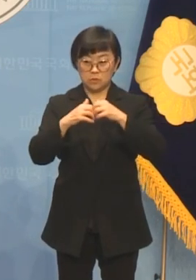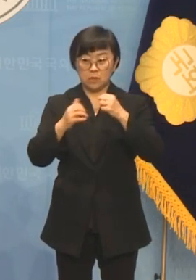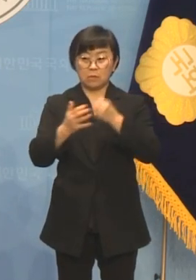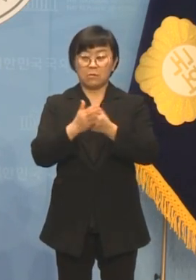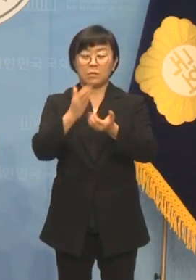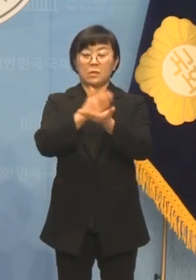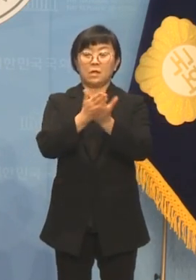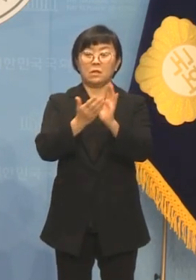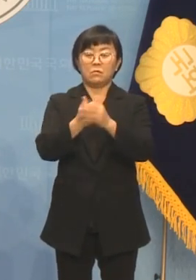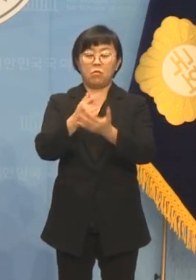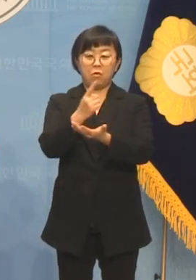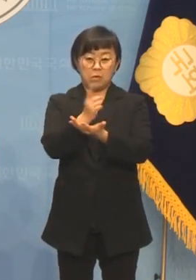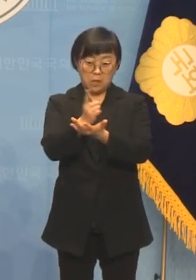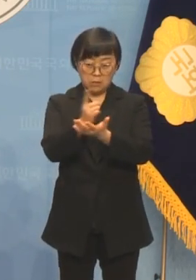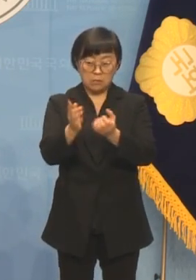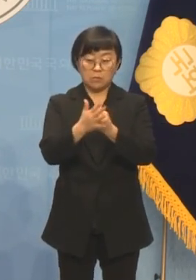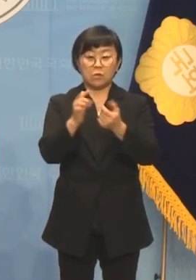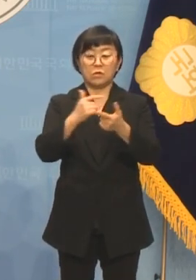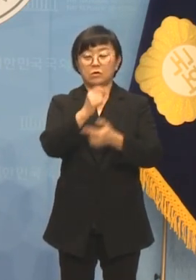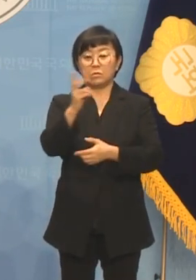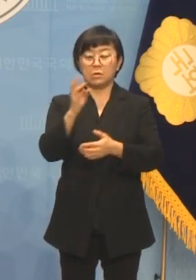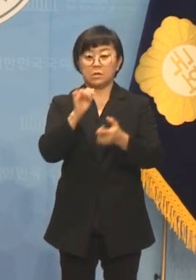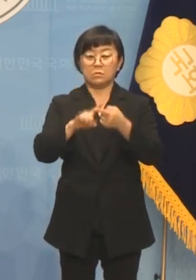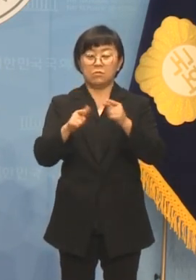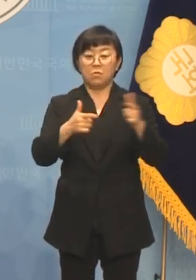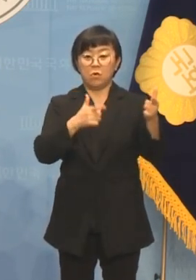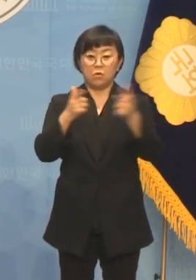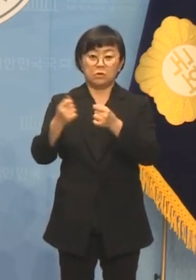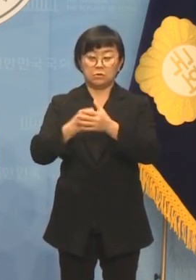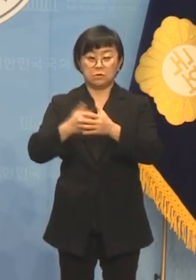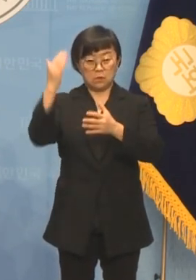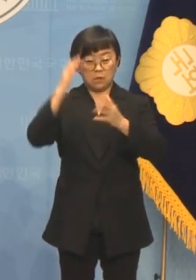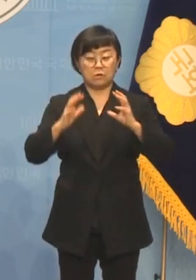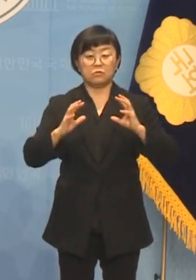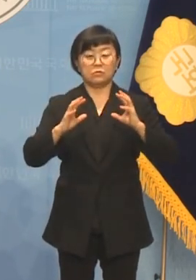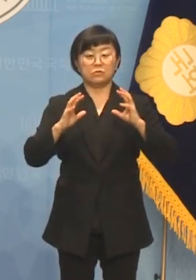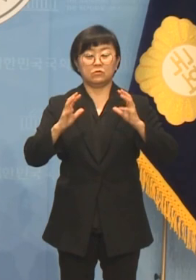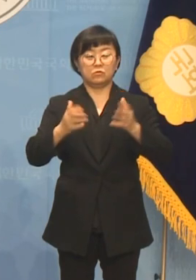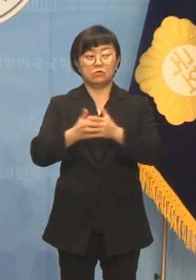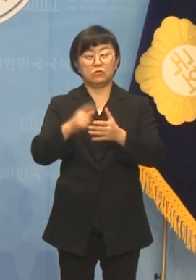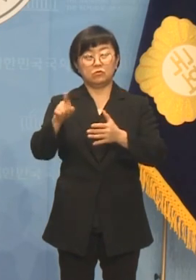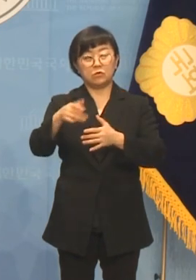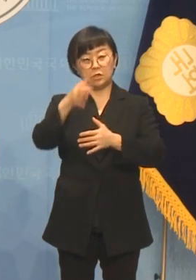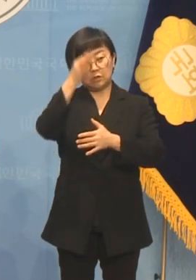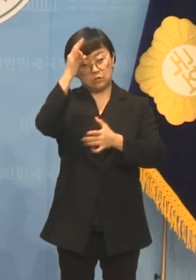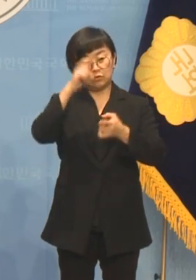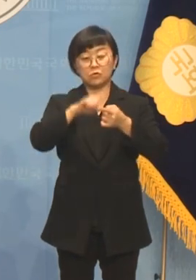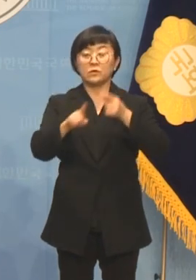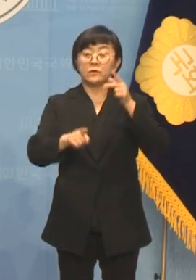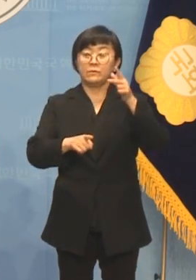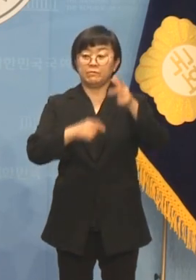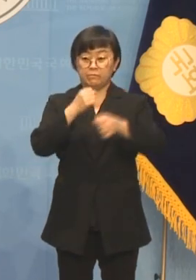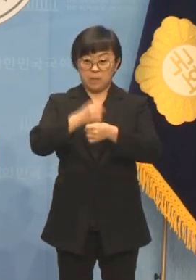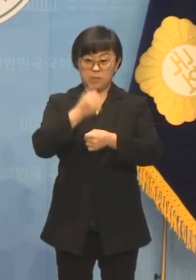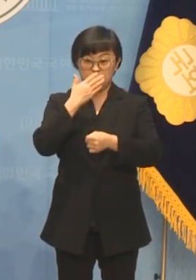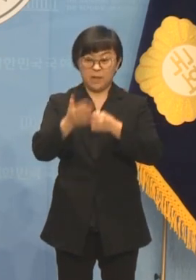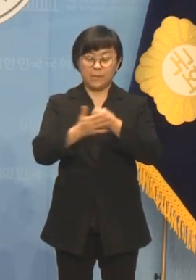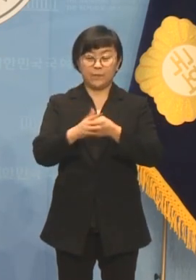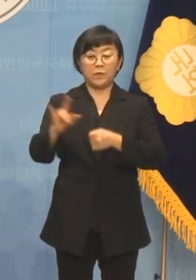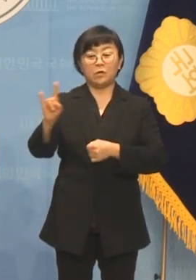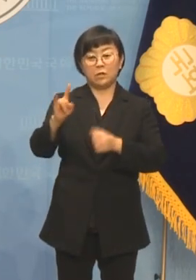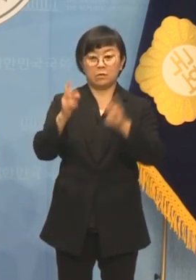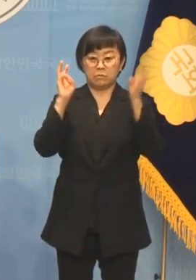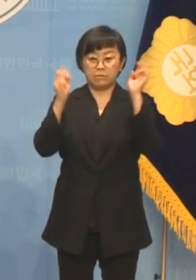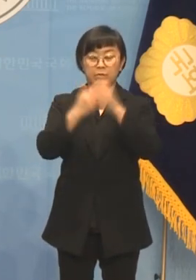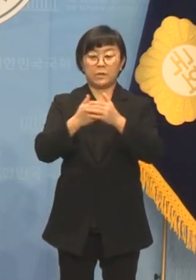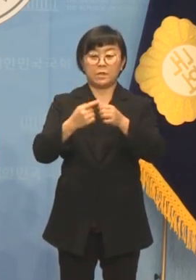다기능 레이더를 비롯한 각종 무장까지 모두 국내 기술로 건조되는 기념비적인 사업입니다. 현대중공업은